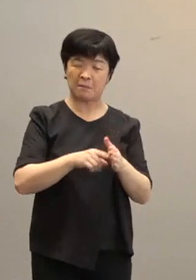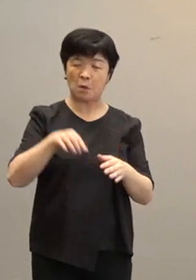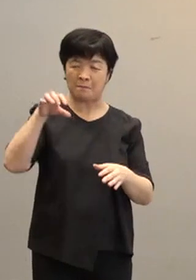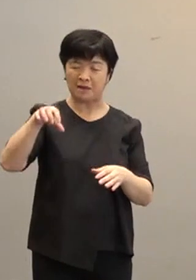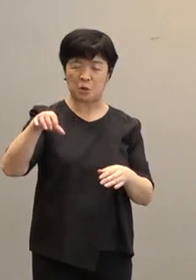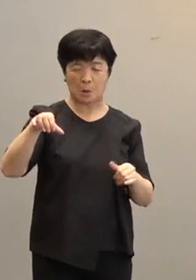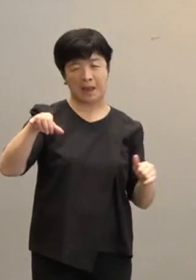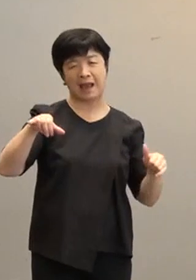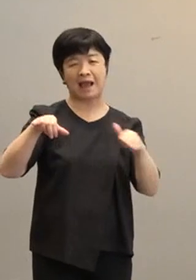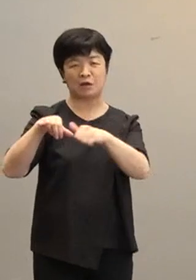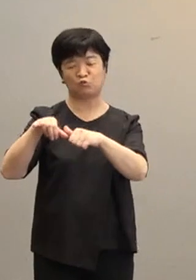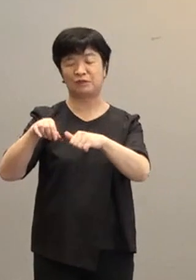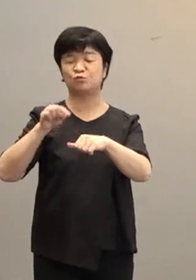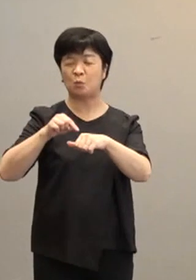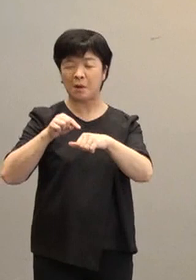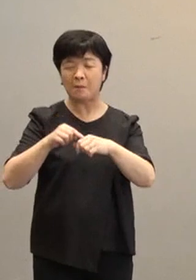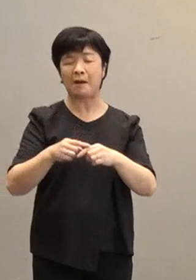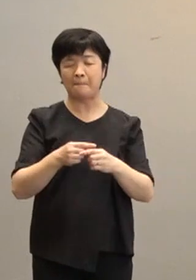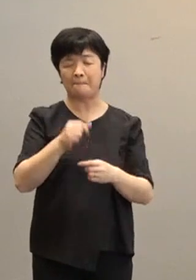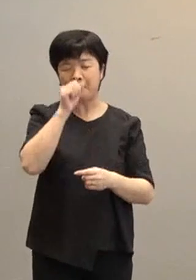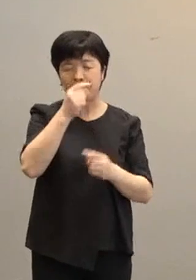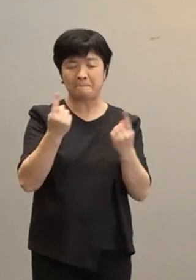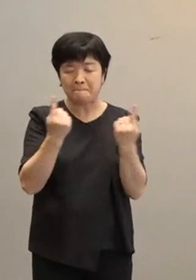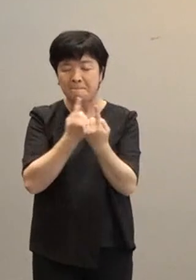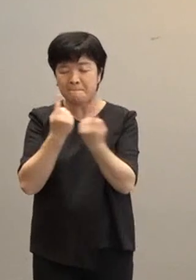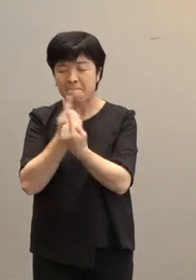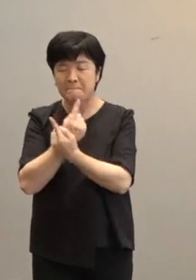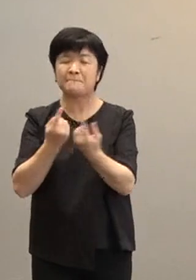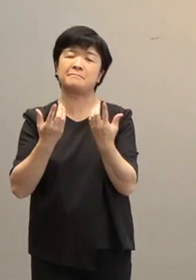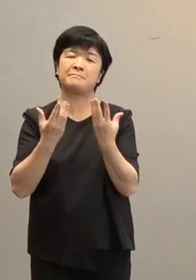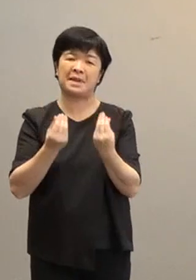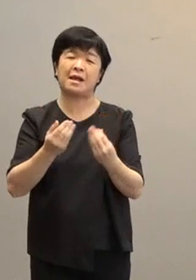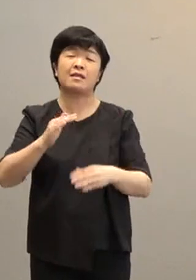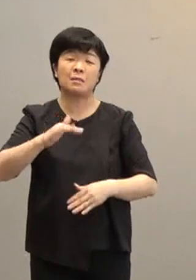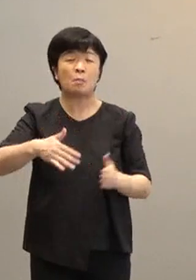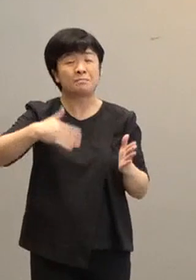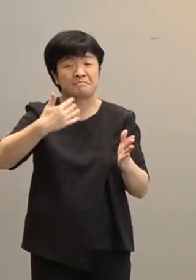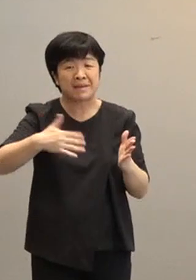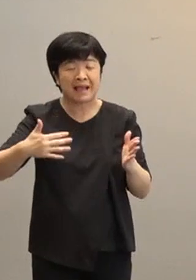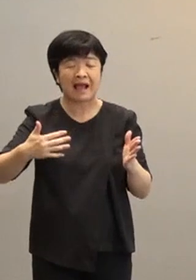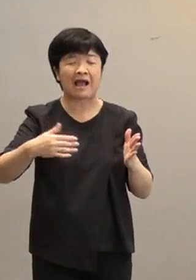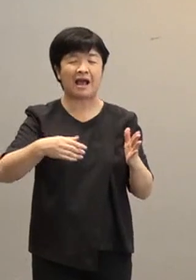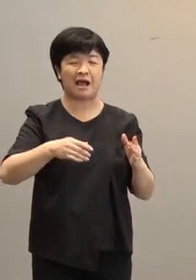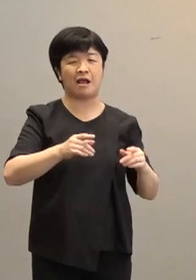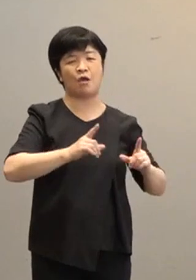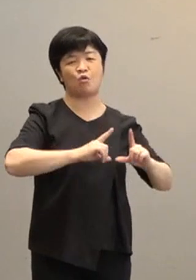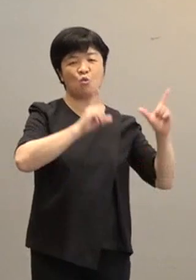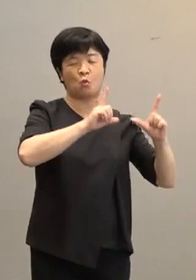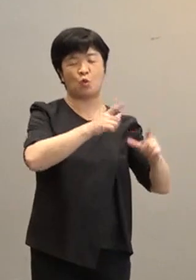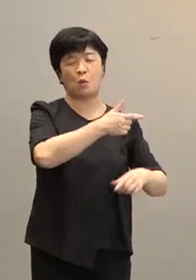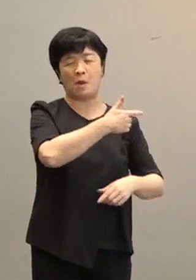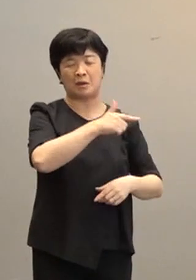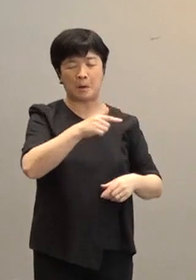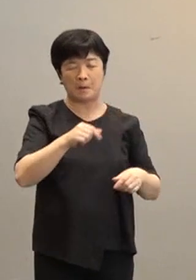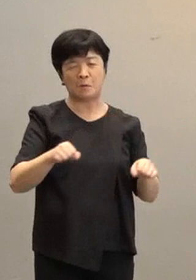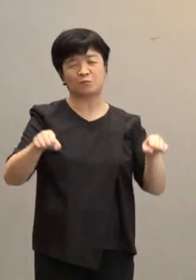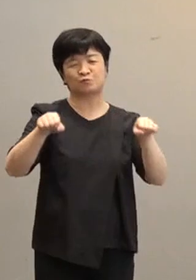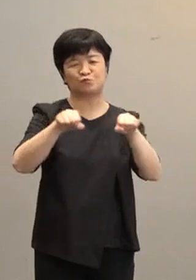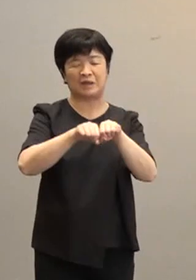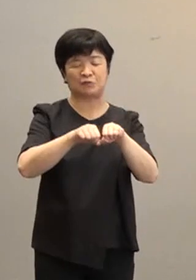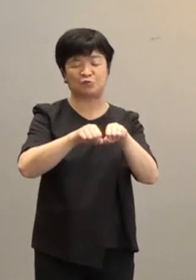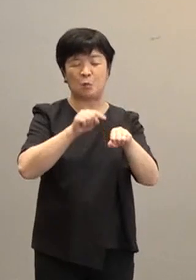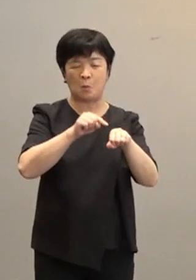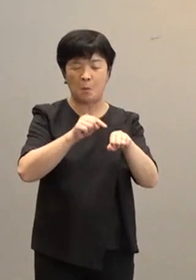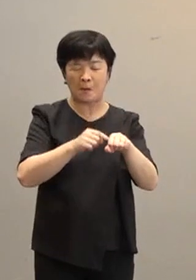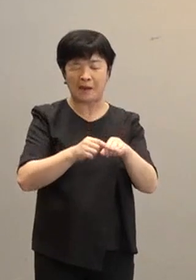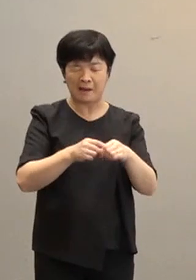てきておりますけれども、それでもですね、やはりこう都心とのアクセスについてはまだまだ向上させていかなければなら